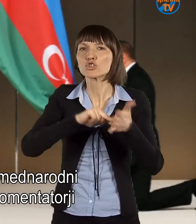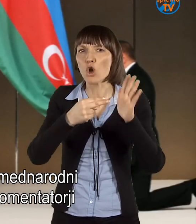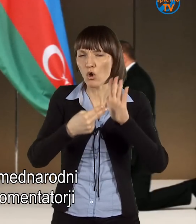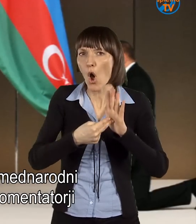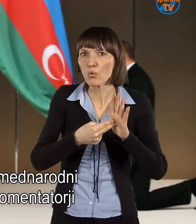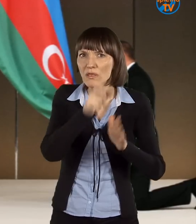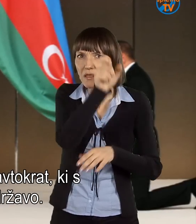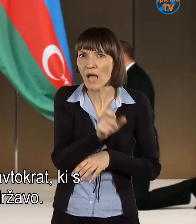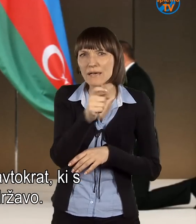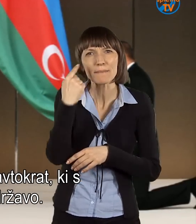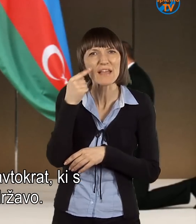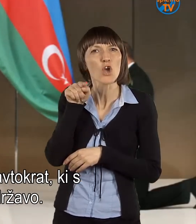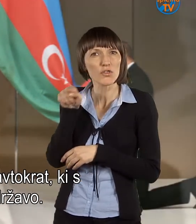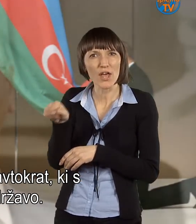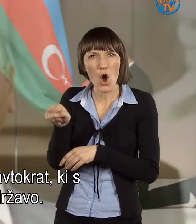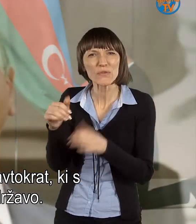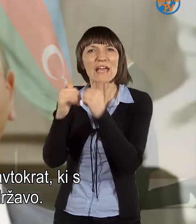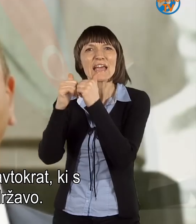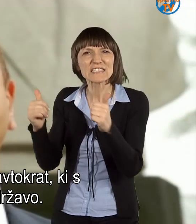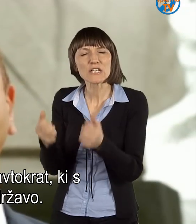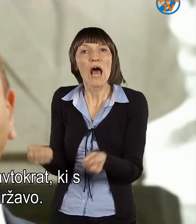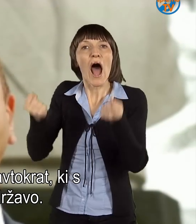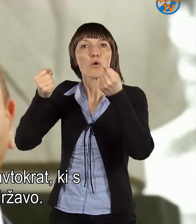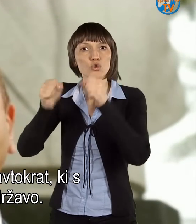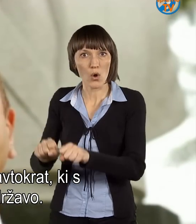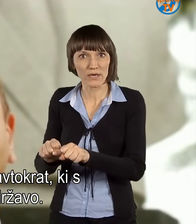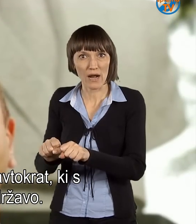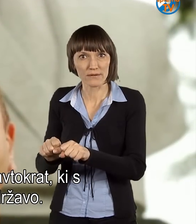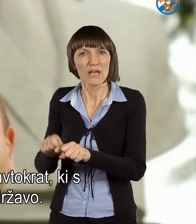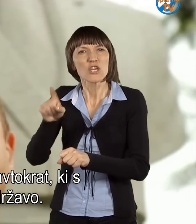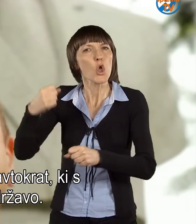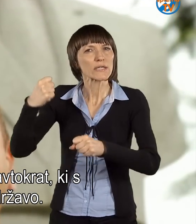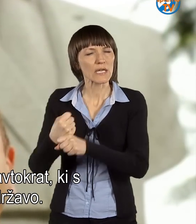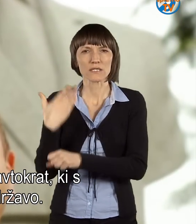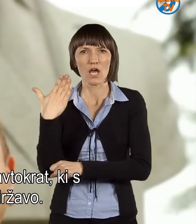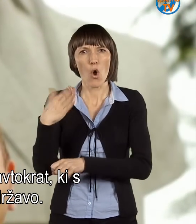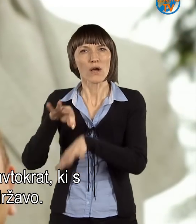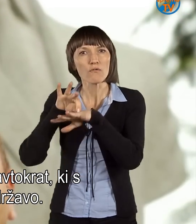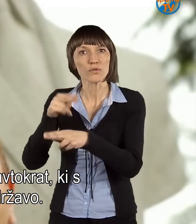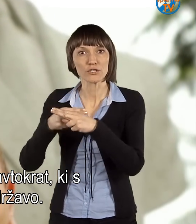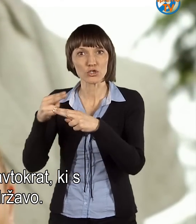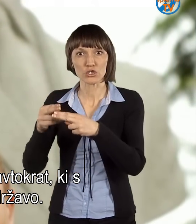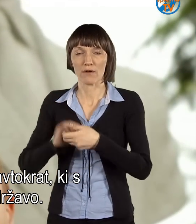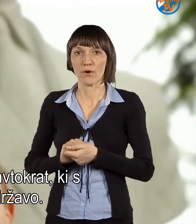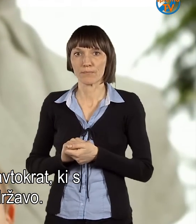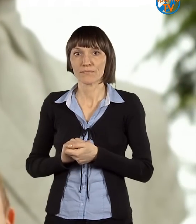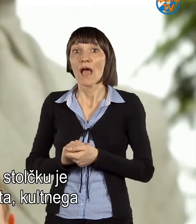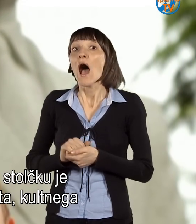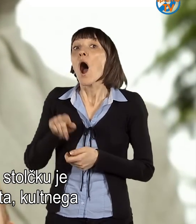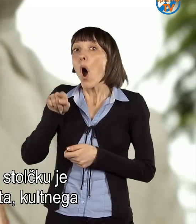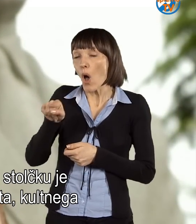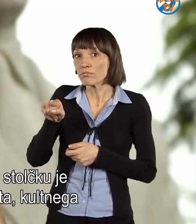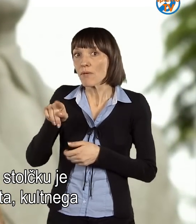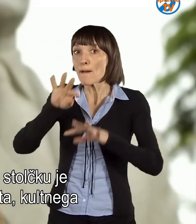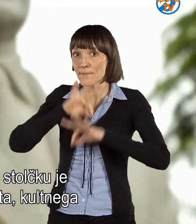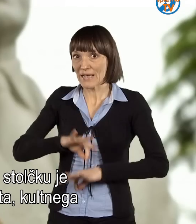in komentatorji menijo, da je izrazit avtokrat, ki s trdo roko vodi državo. Na